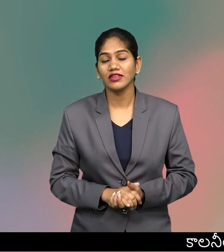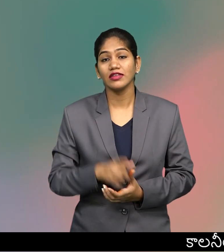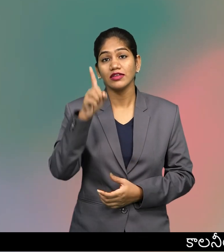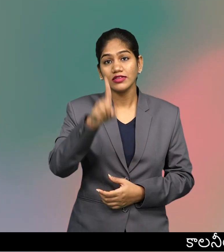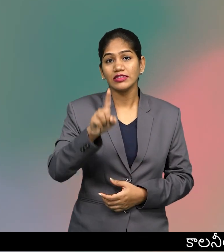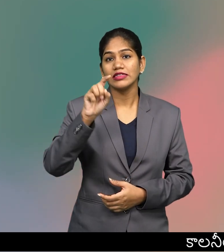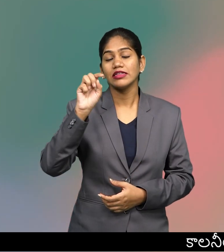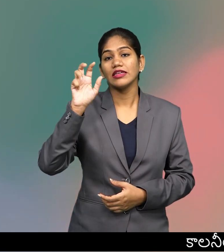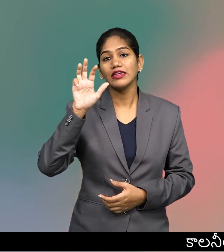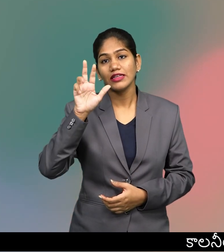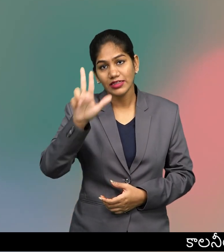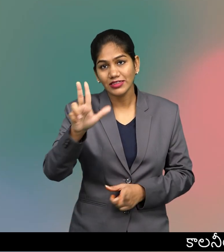కాలనీలను స్థాపించాయి.